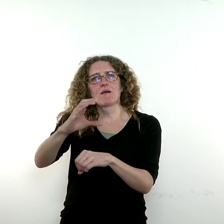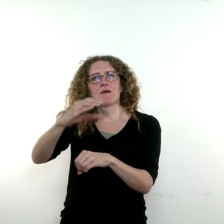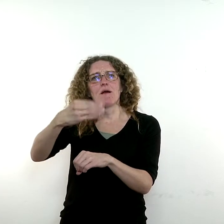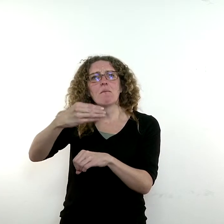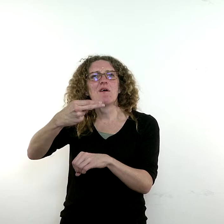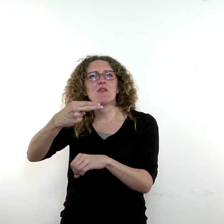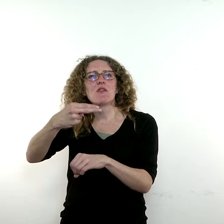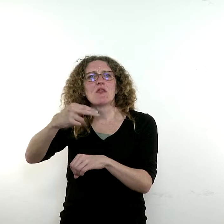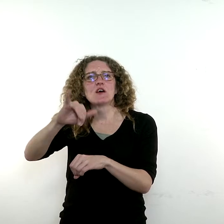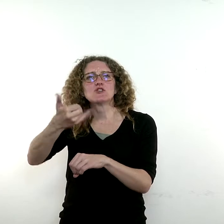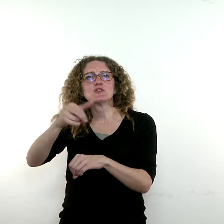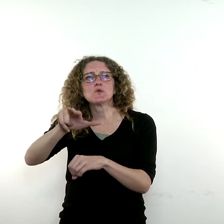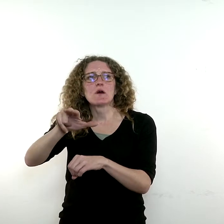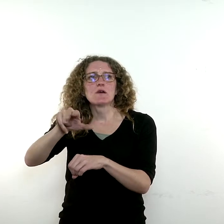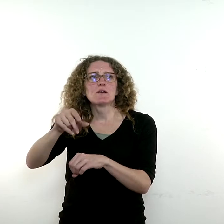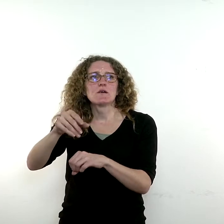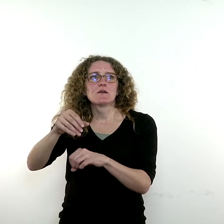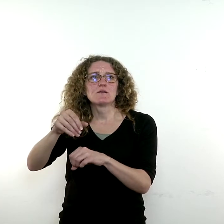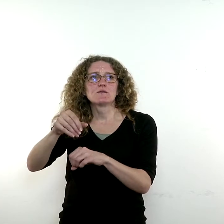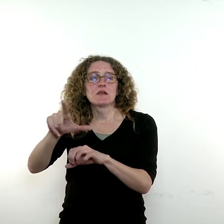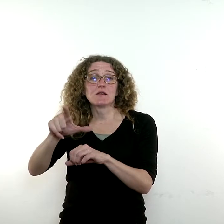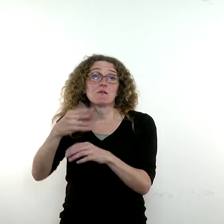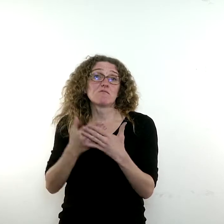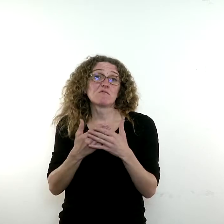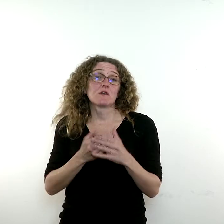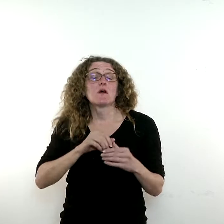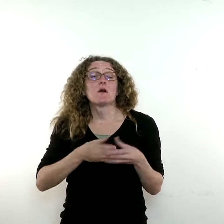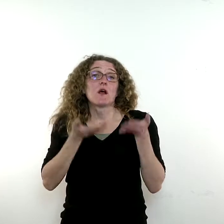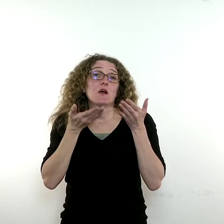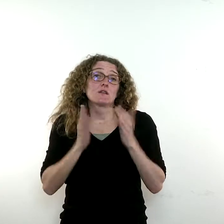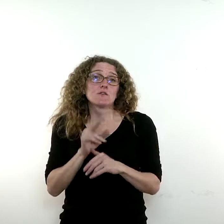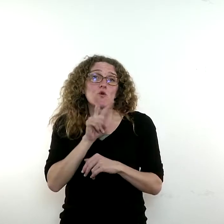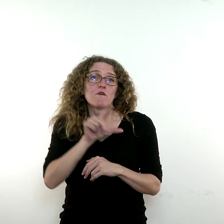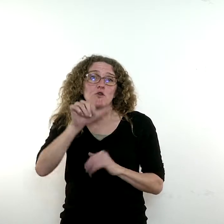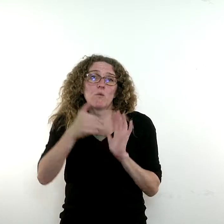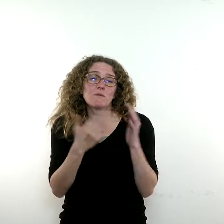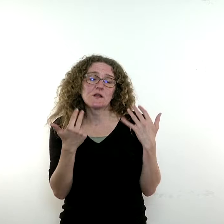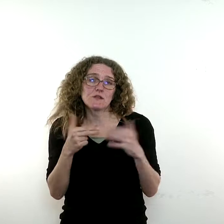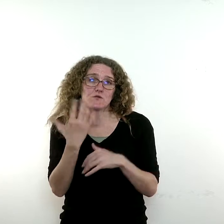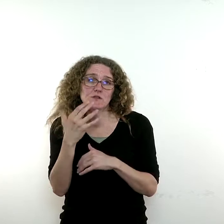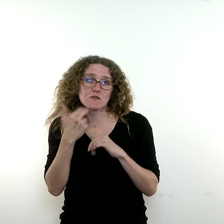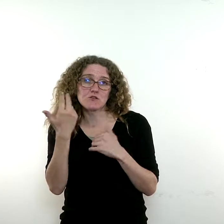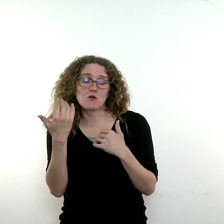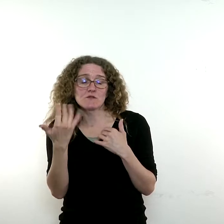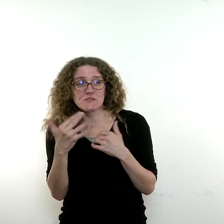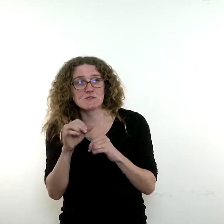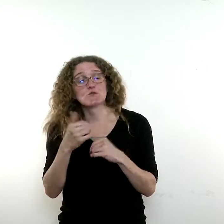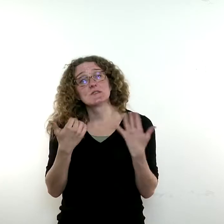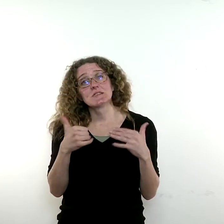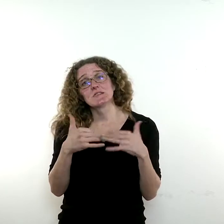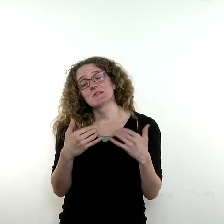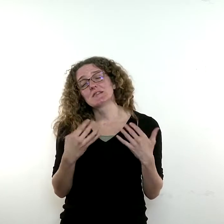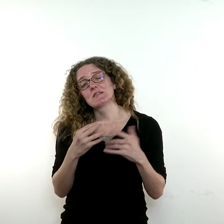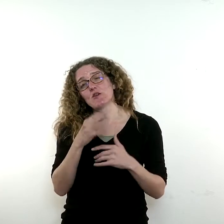C'est un rectificatif de la délibération numéro V 2018-518 du 19 décembre 2018. Madame